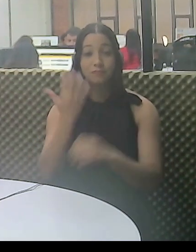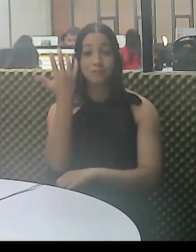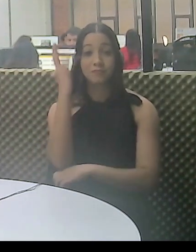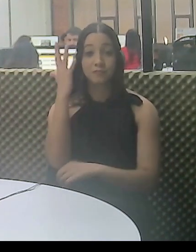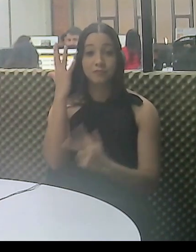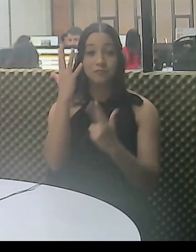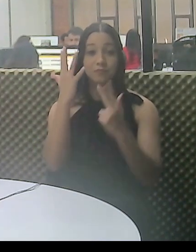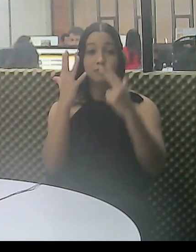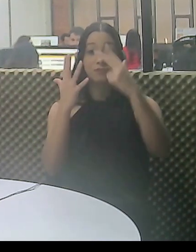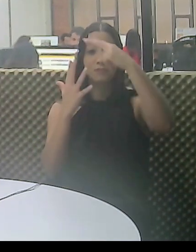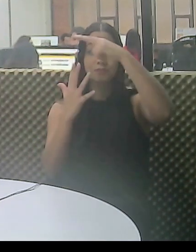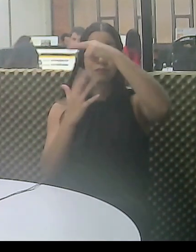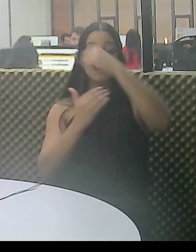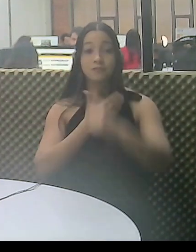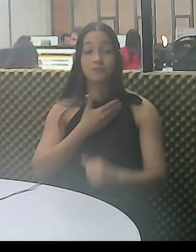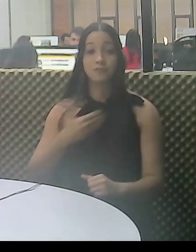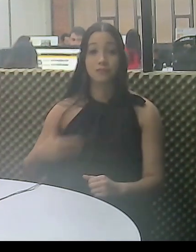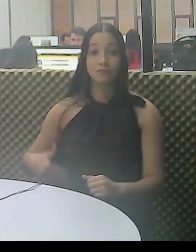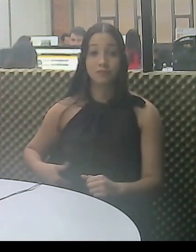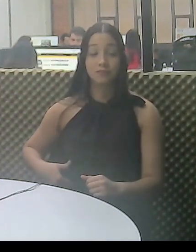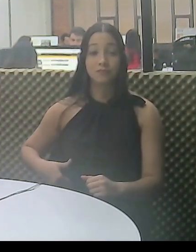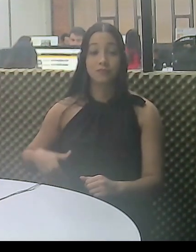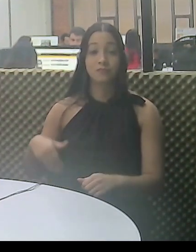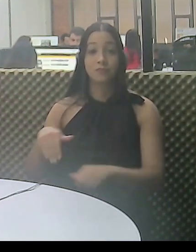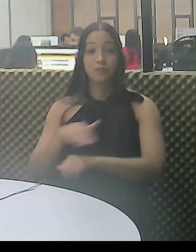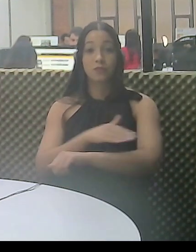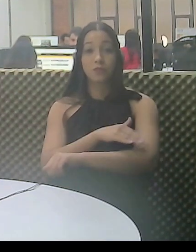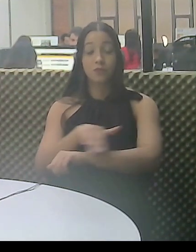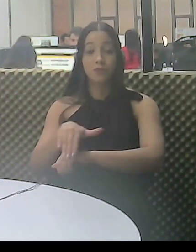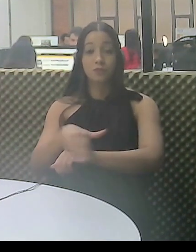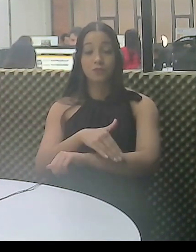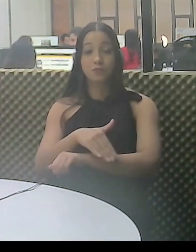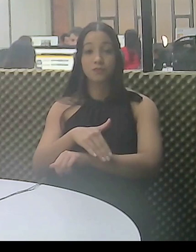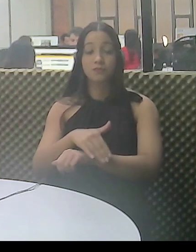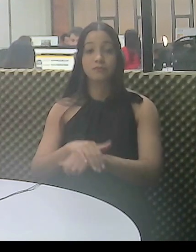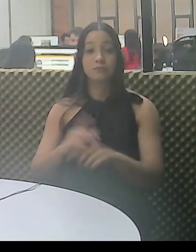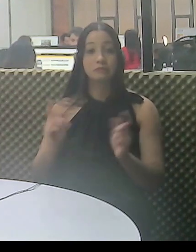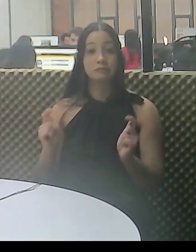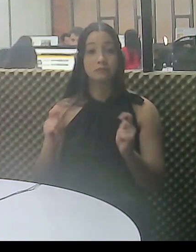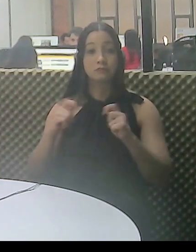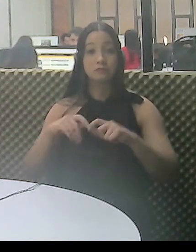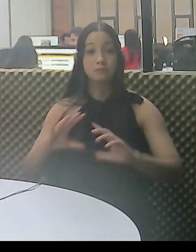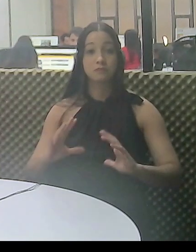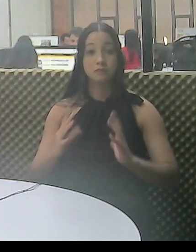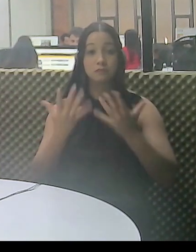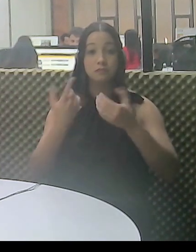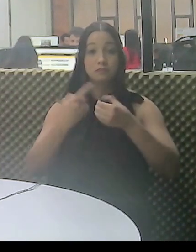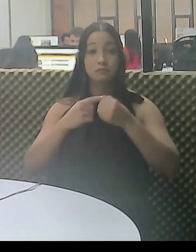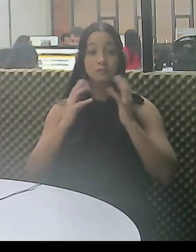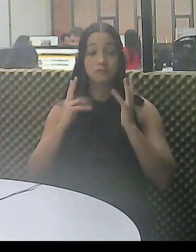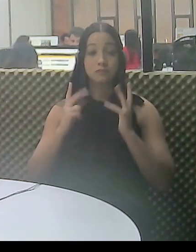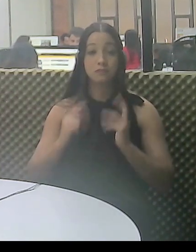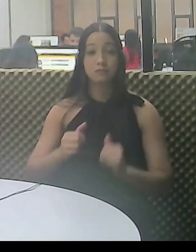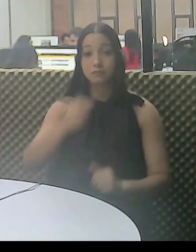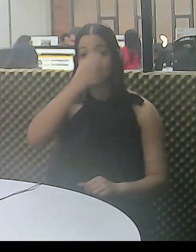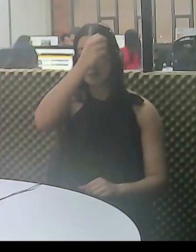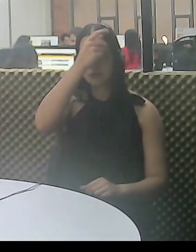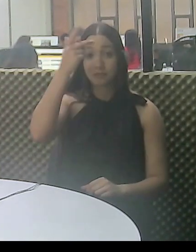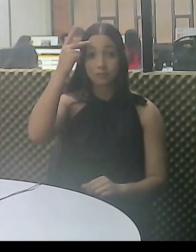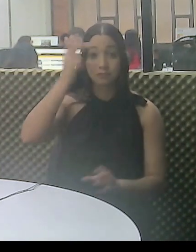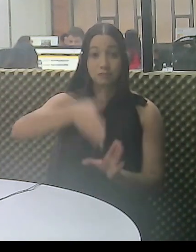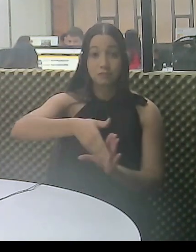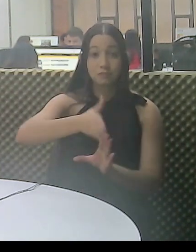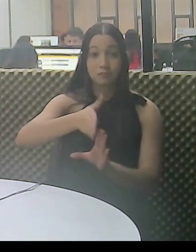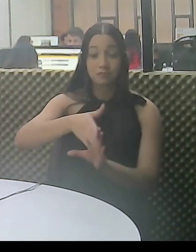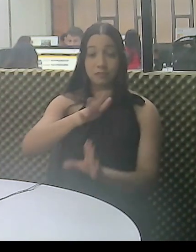árvores em áreas públicas, como canteiros centrais e praças. Para melhor eficiência do mutirão Cidade Limpa, a Prefeitura orienta que amanhã